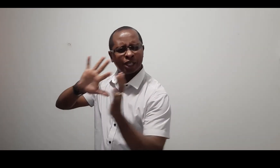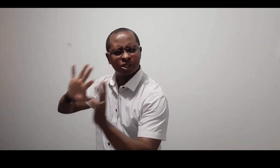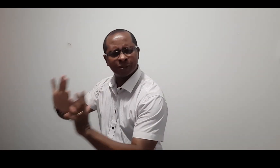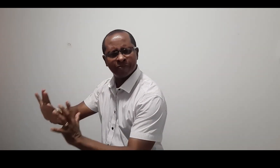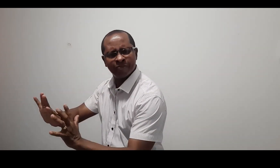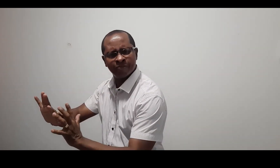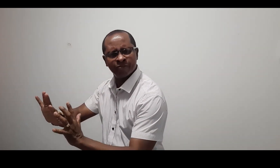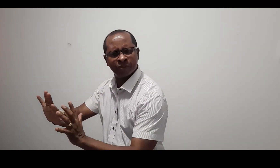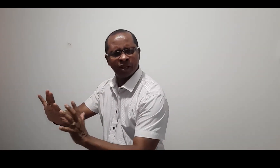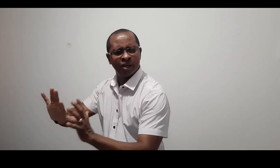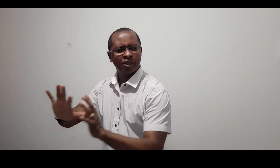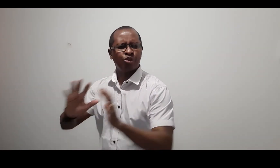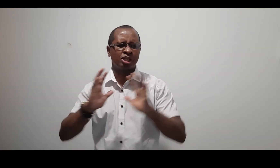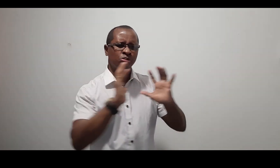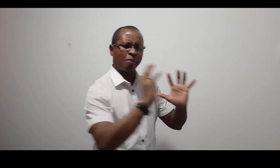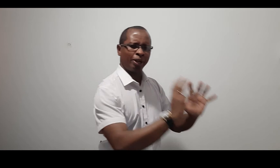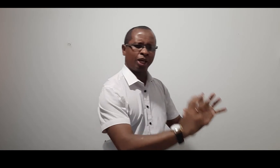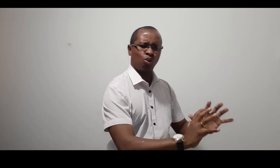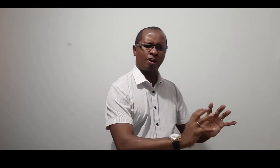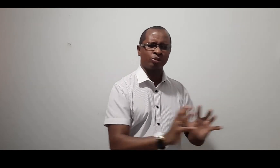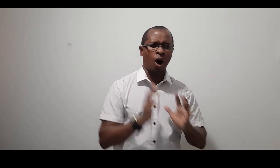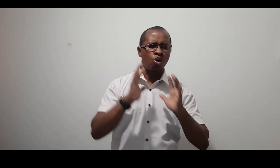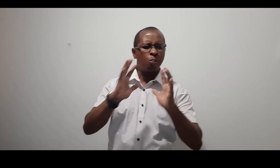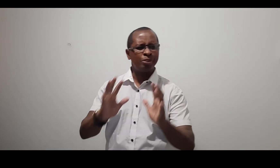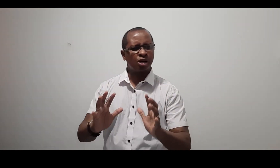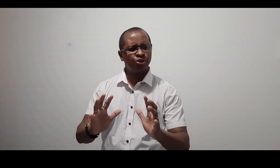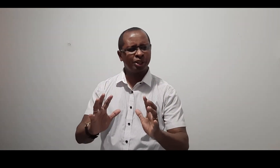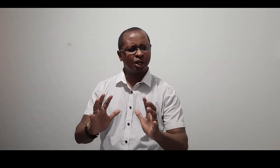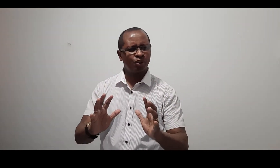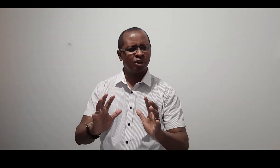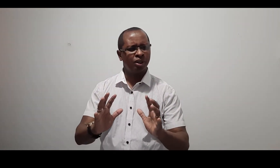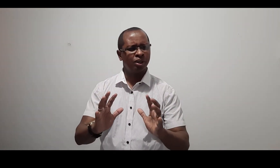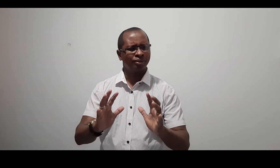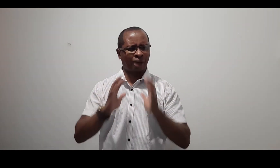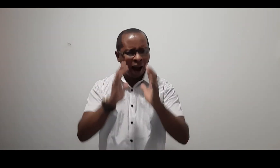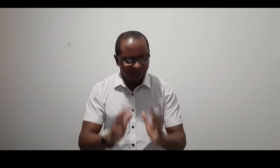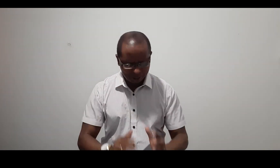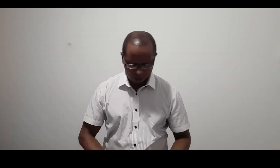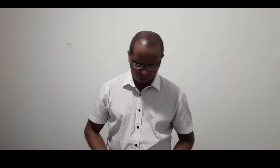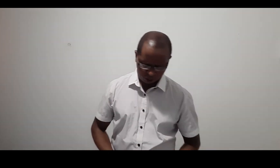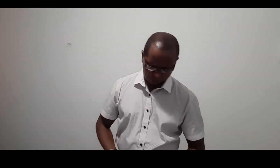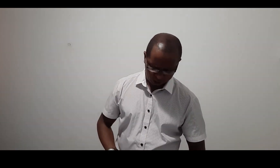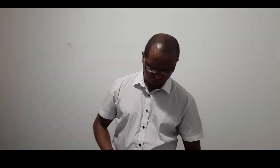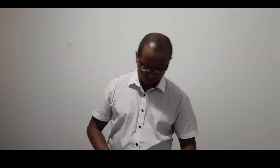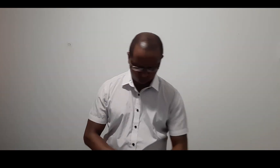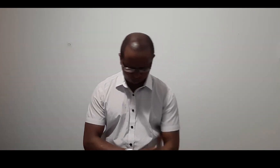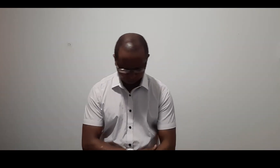rehetra nefa de tsy mahay mamela heloka akao mpamindra fo ianareo tahaka ny ray nareo mpamindra fo iny tompo